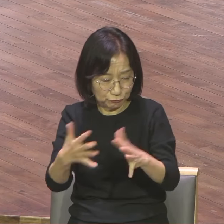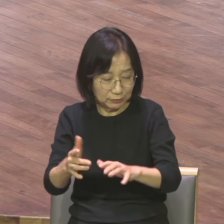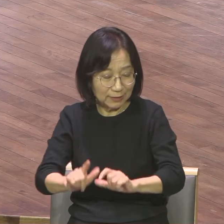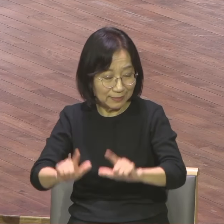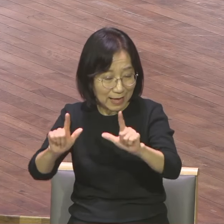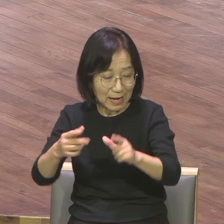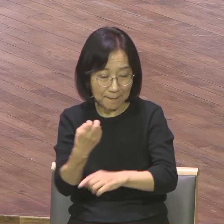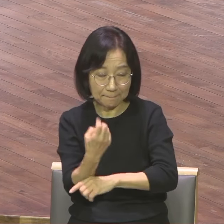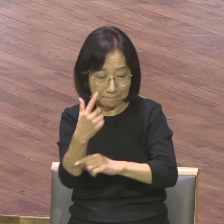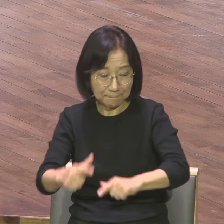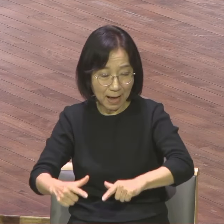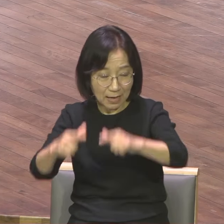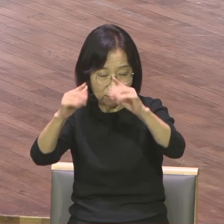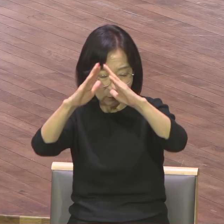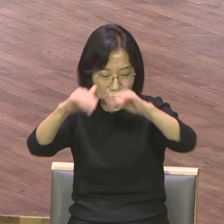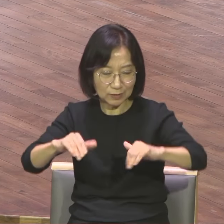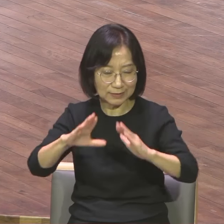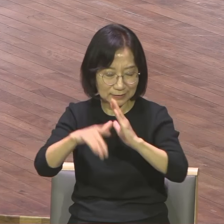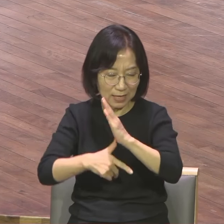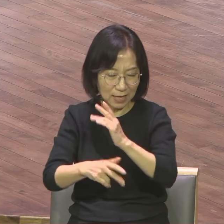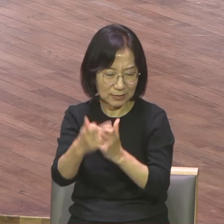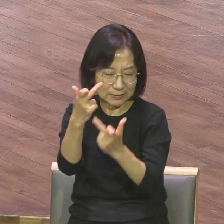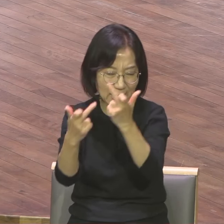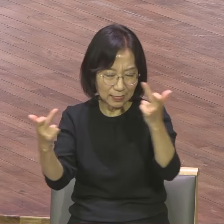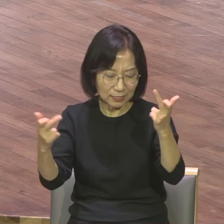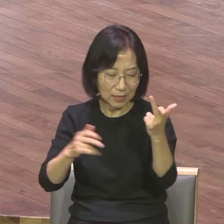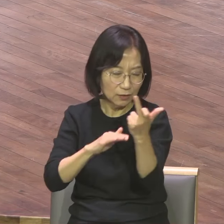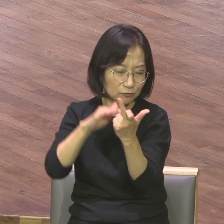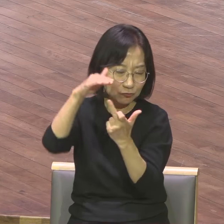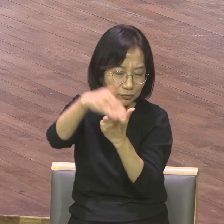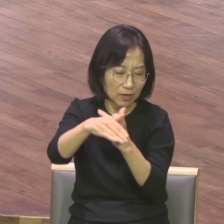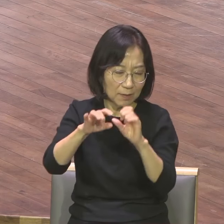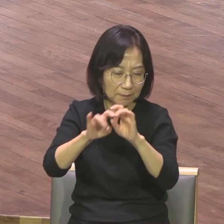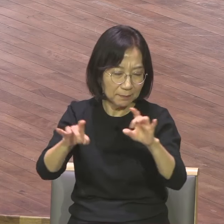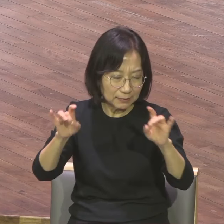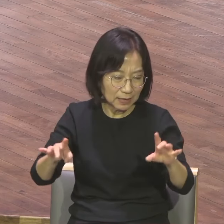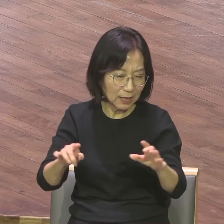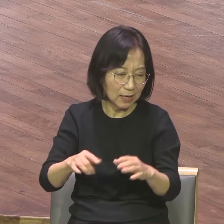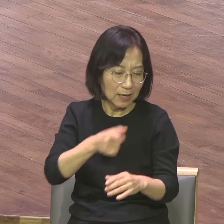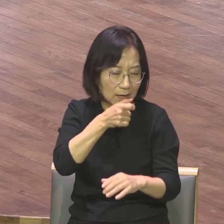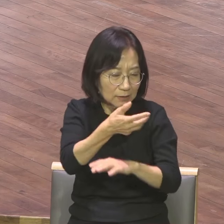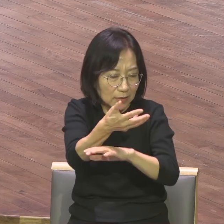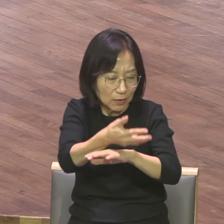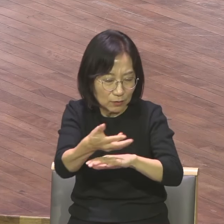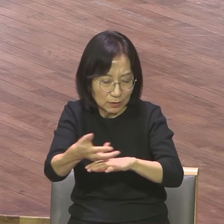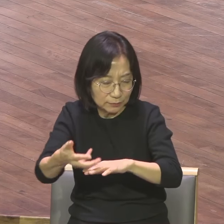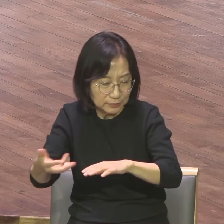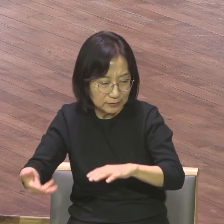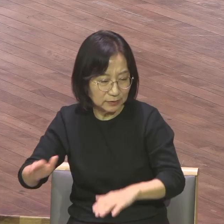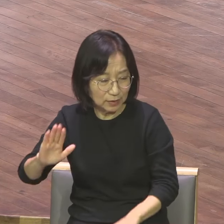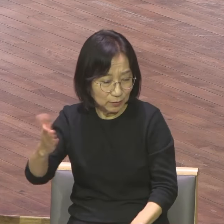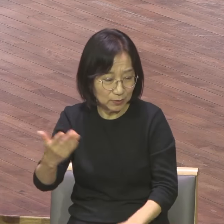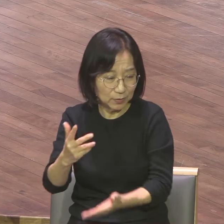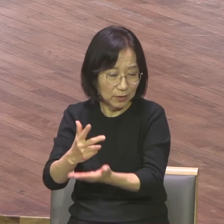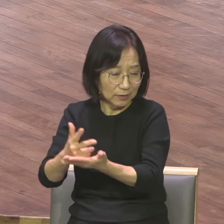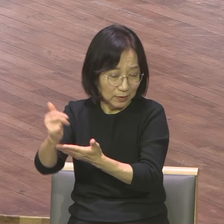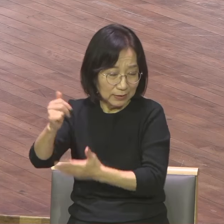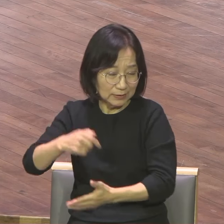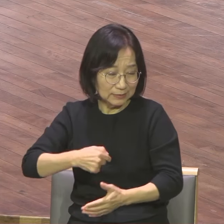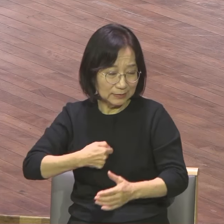살육하는 날 망대가 무너질 때에 고산마다 중령마다 그 위에 개울과 시냇물이 흐를 것이며, 같이